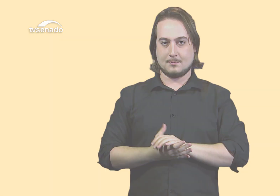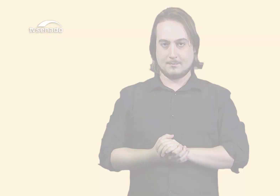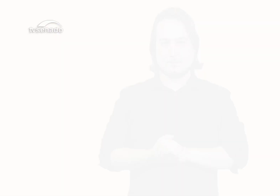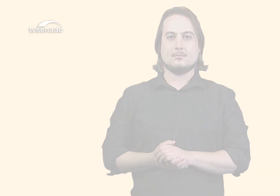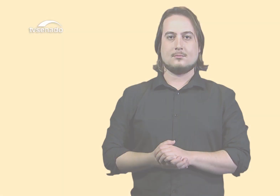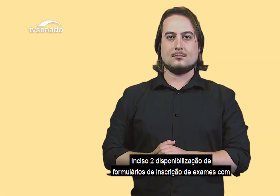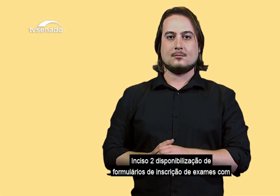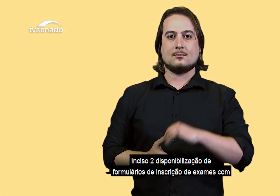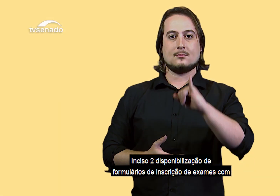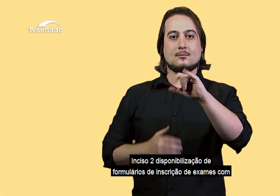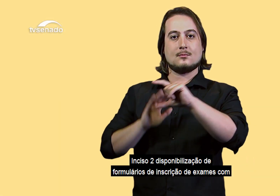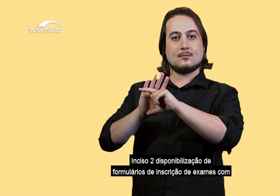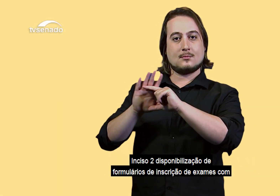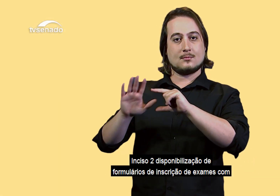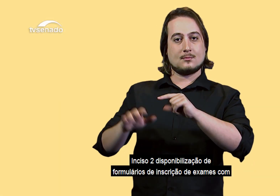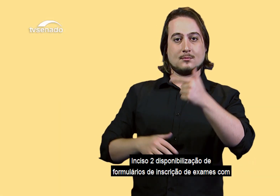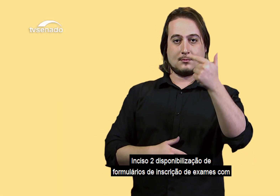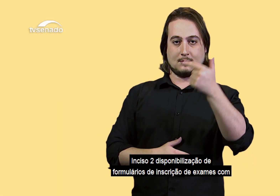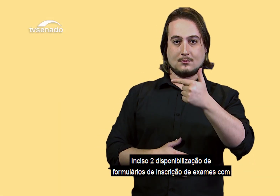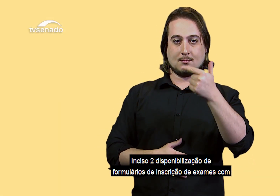Inciso 2.